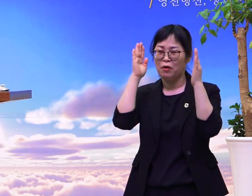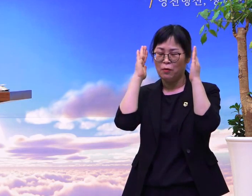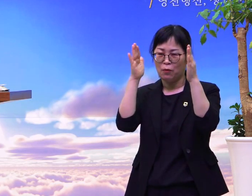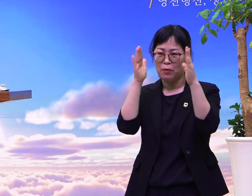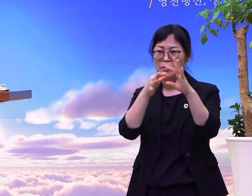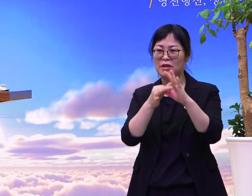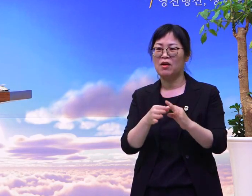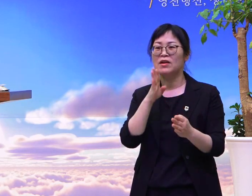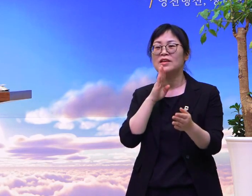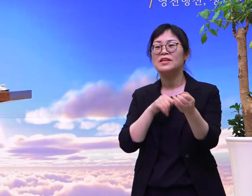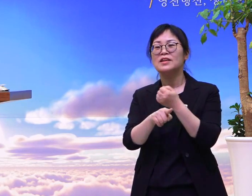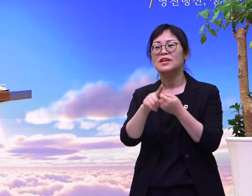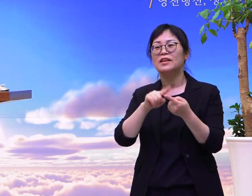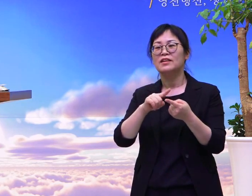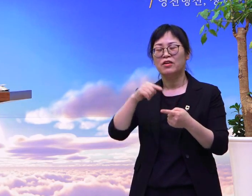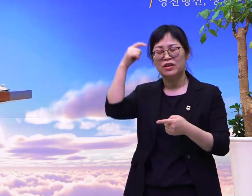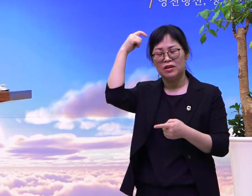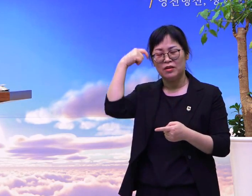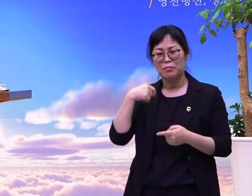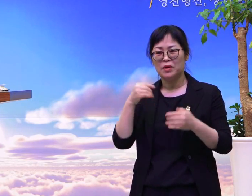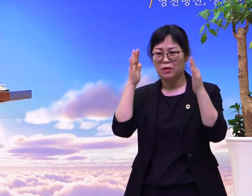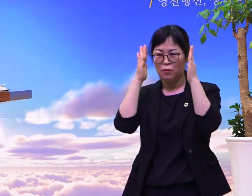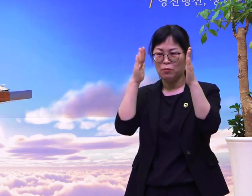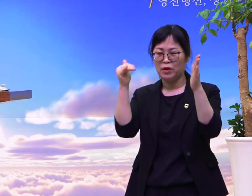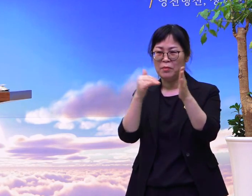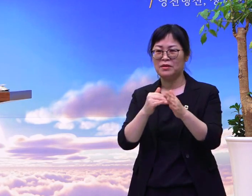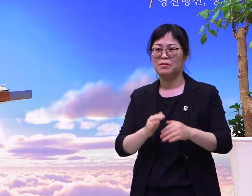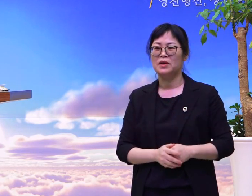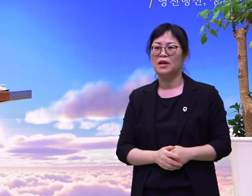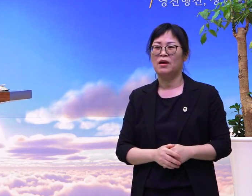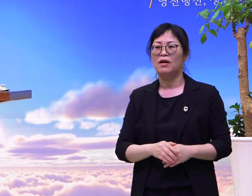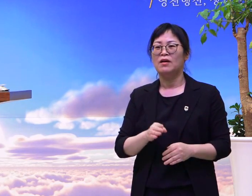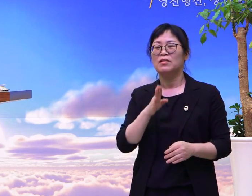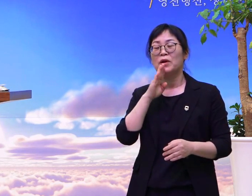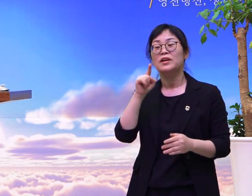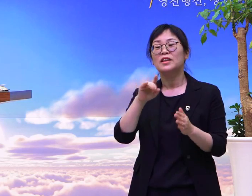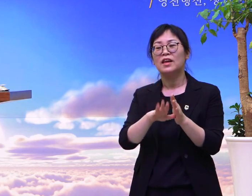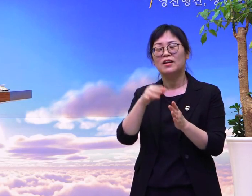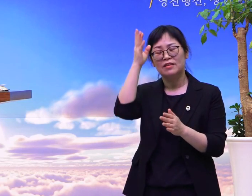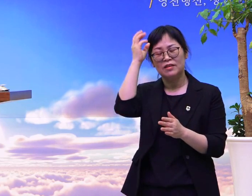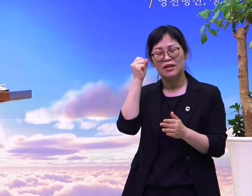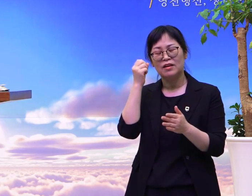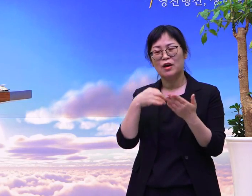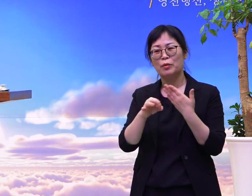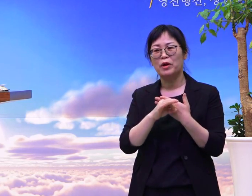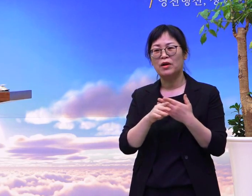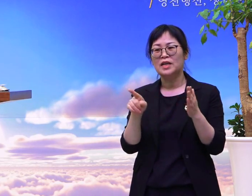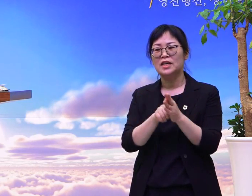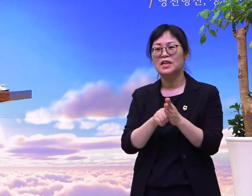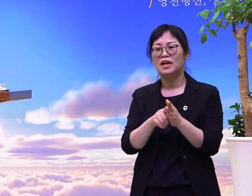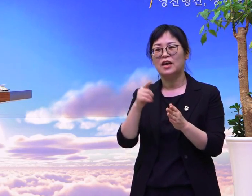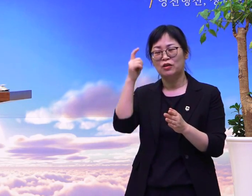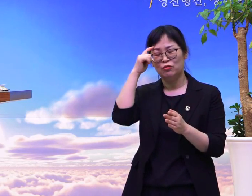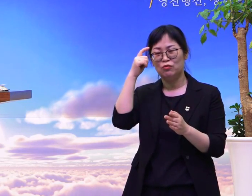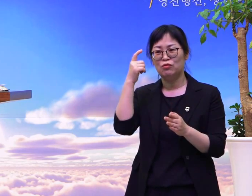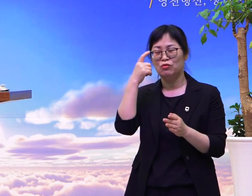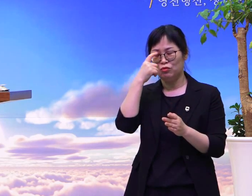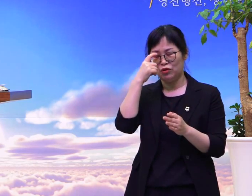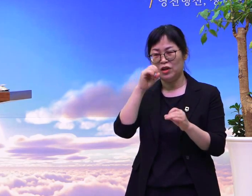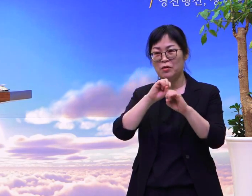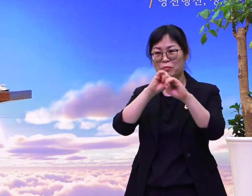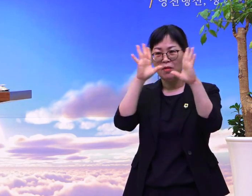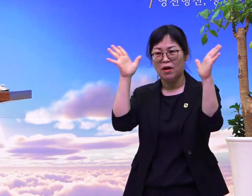이 진리에 대해서 깊이 공부하고 배우면서 정말 그때를 기억하면 제 신앙의 눈이 그때 어떤 면에서는 더 활짝